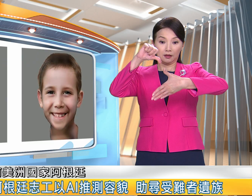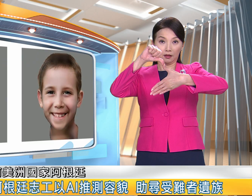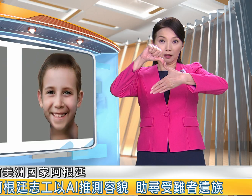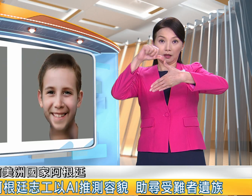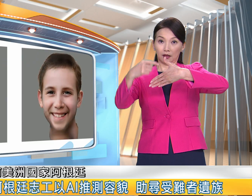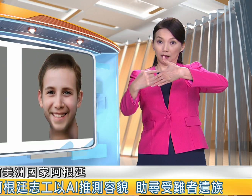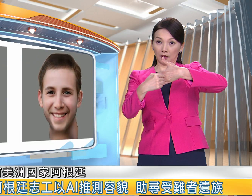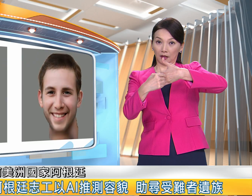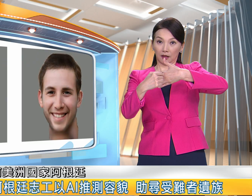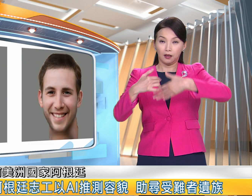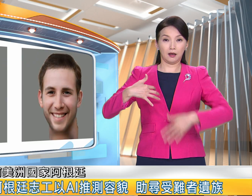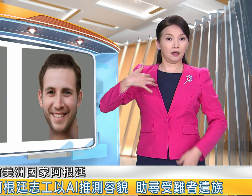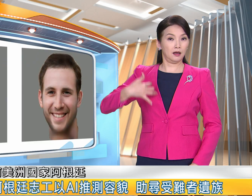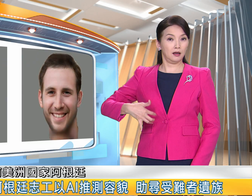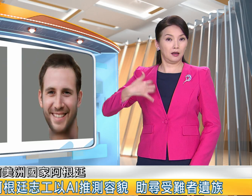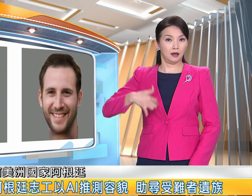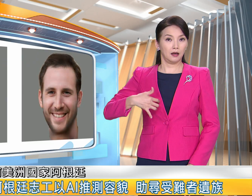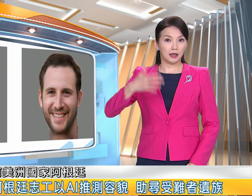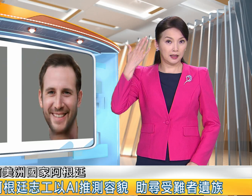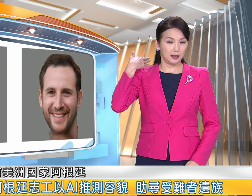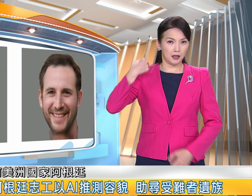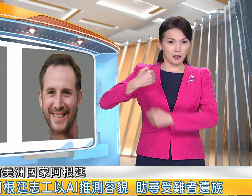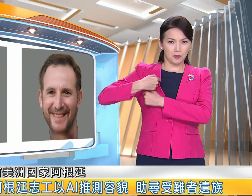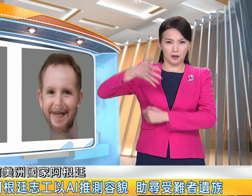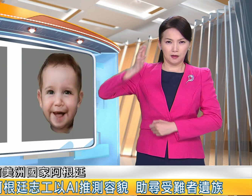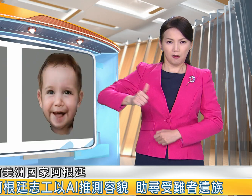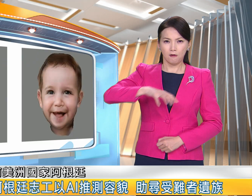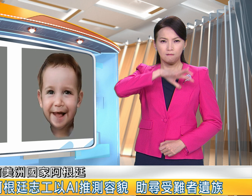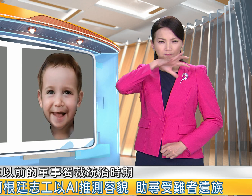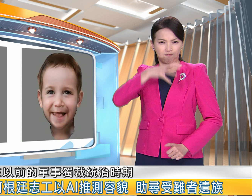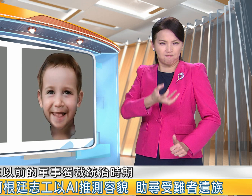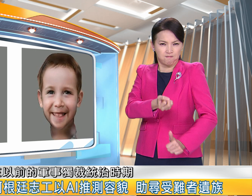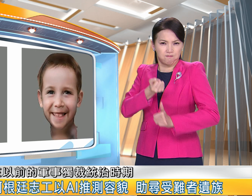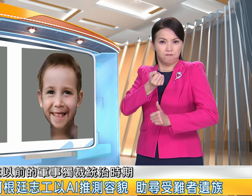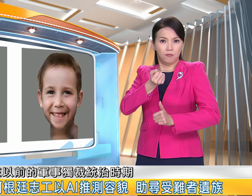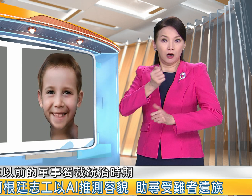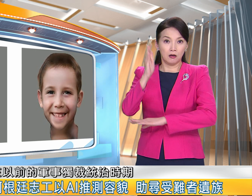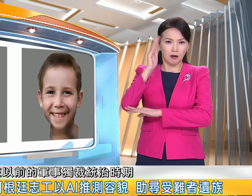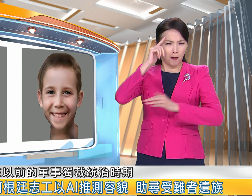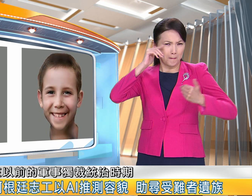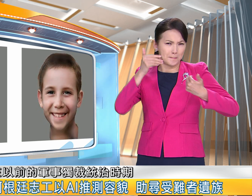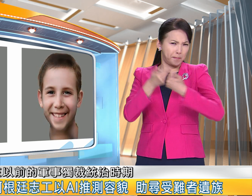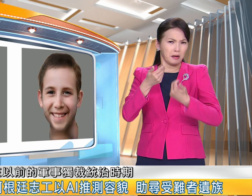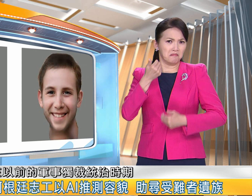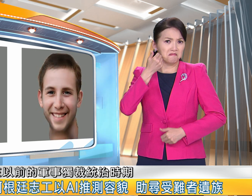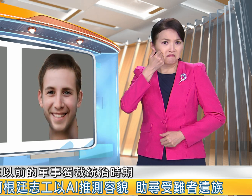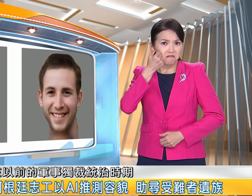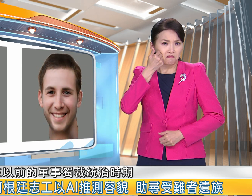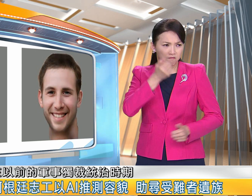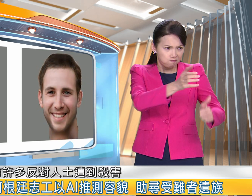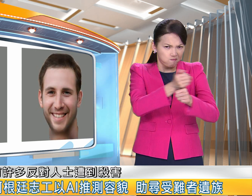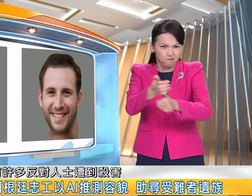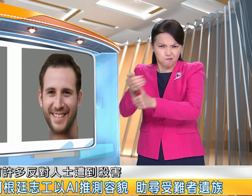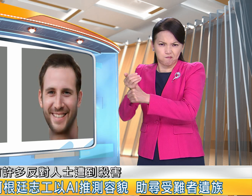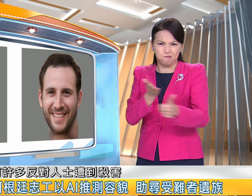南美洲国家阿根廷在以前的军事独裁统治时期，有许多反对人士遭到杀